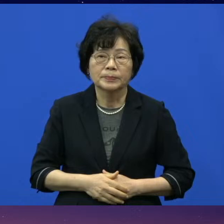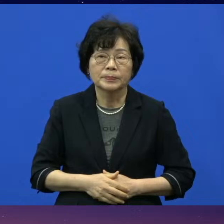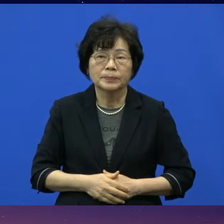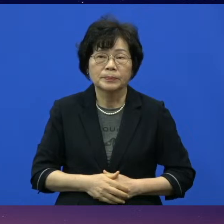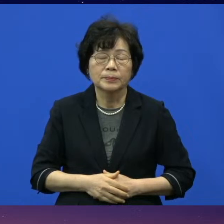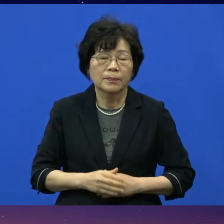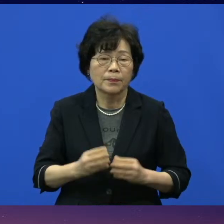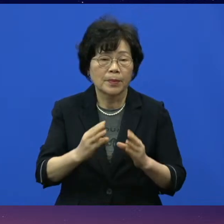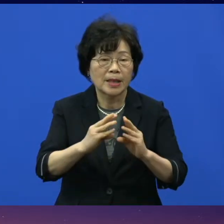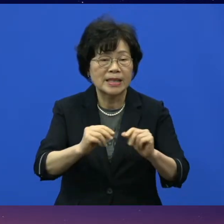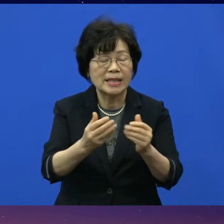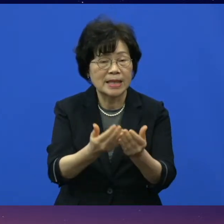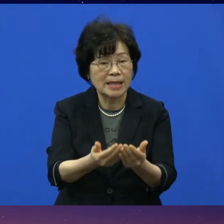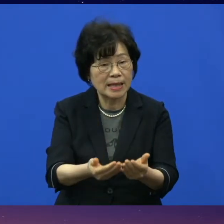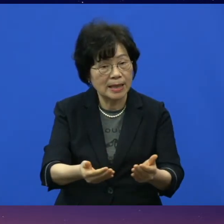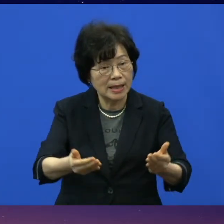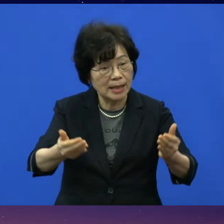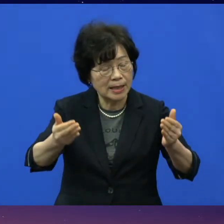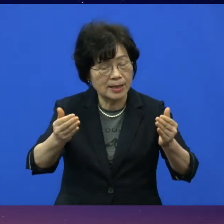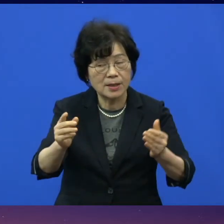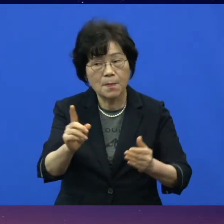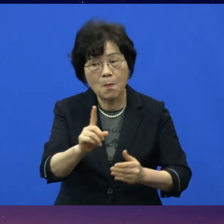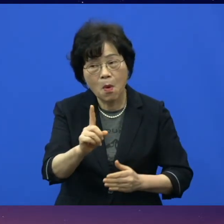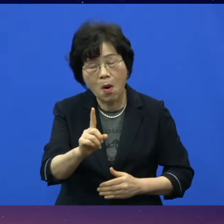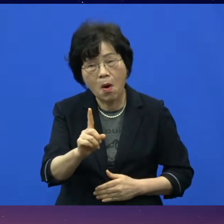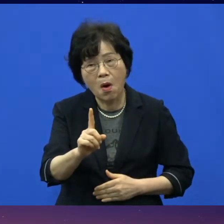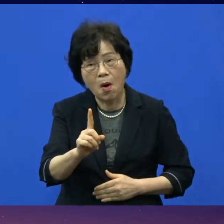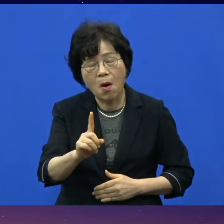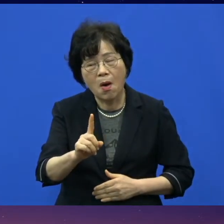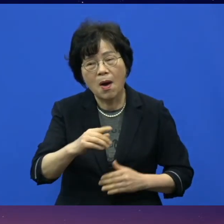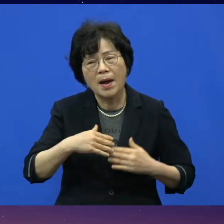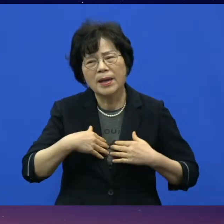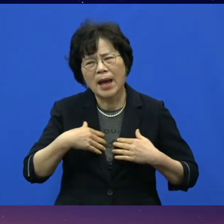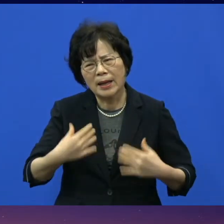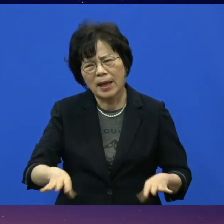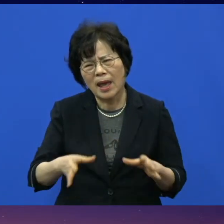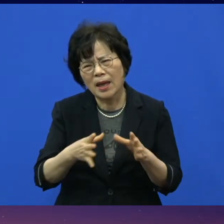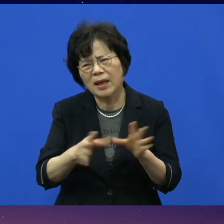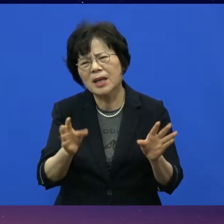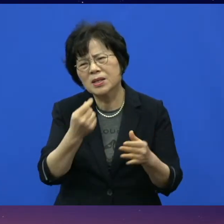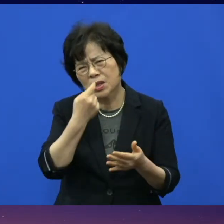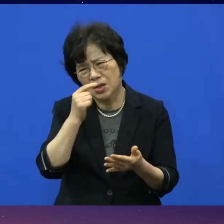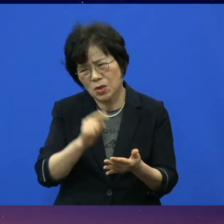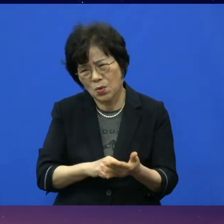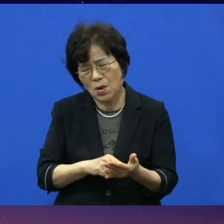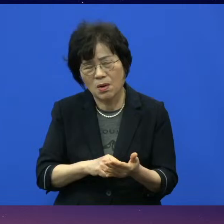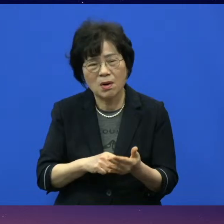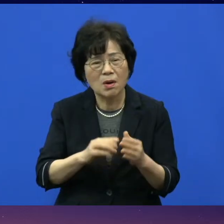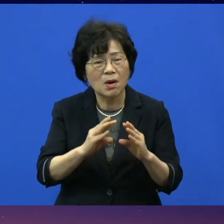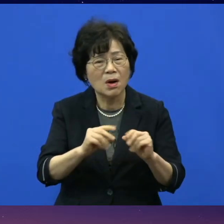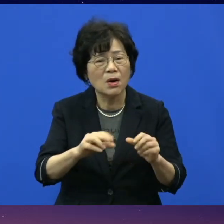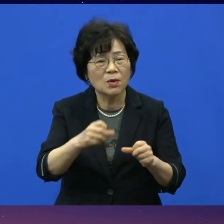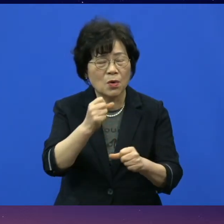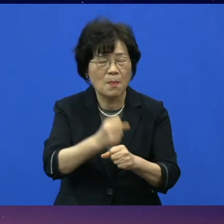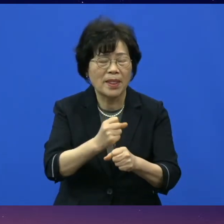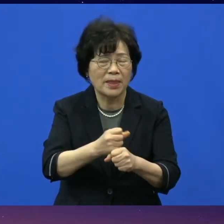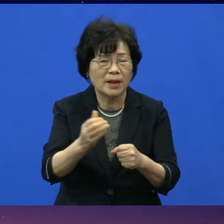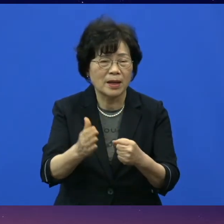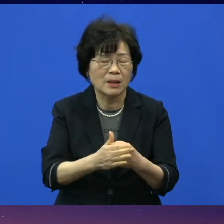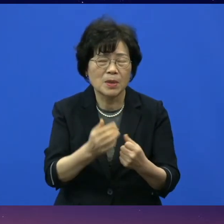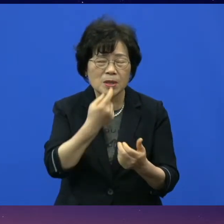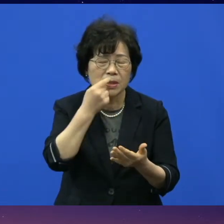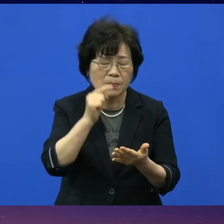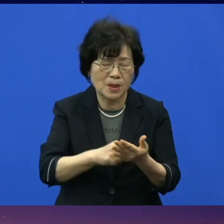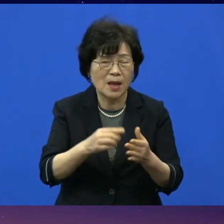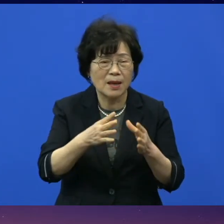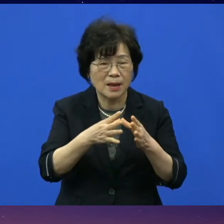여러분 질그릇은 뭐죠? 우리가 잘 알 수 있는 것처럼 약합니다. 흙으로 만드는 그릇이기 때문에 쉽게